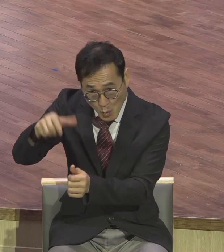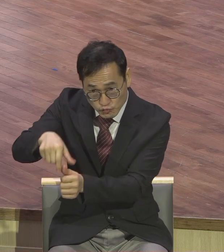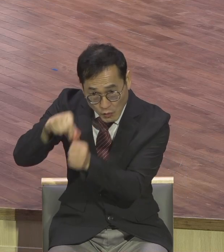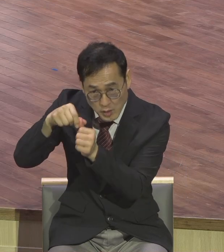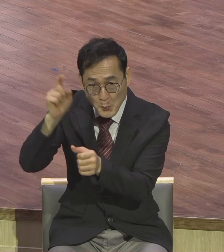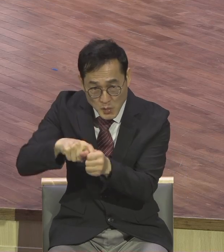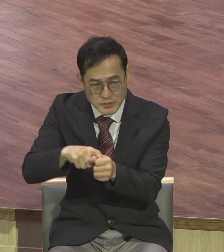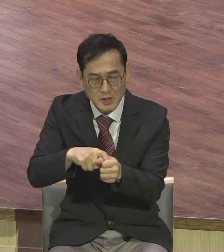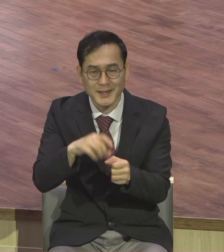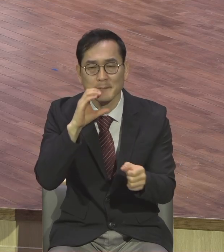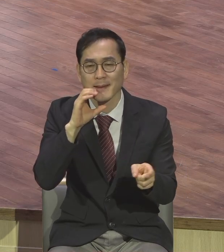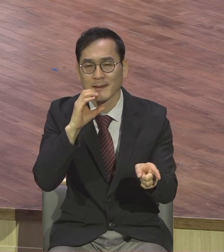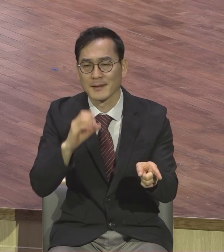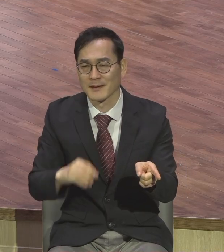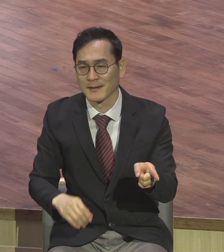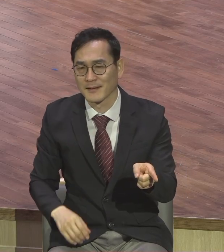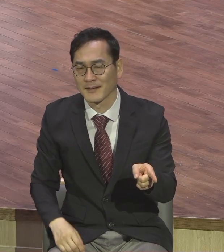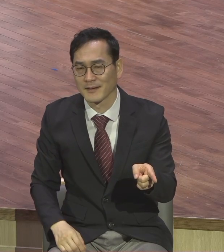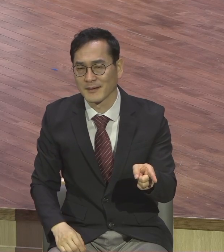차원이 다르다는 얘기예요. 차원이